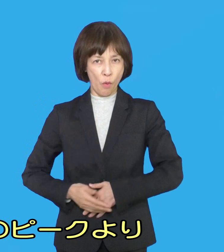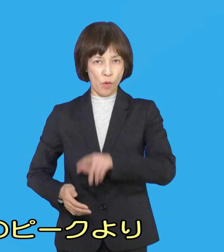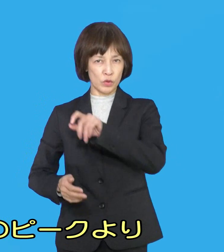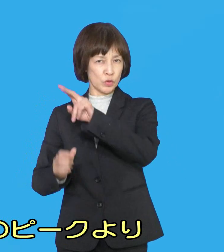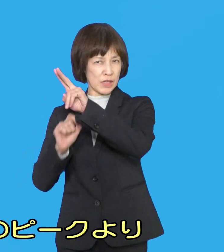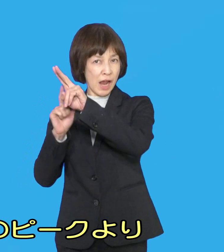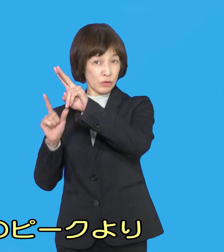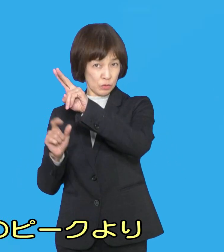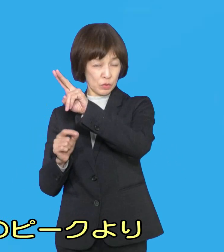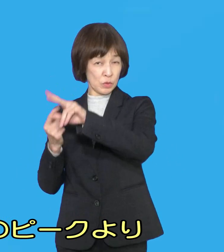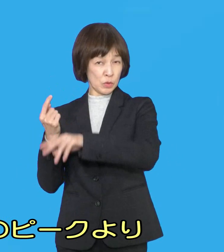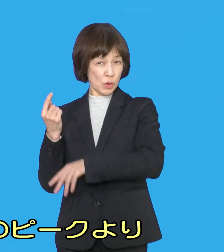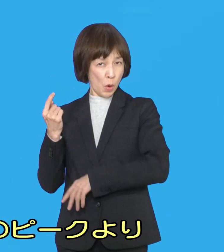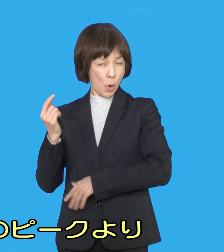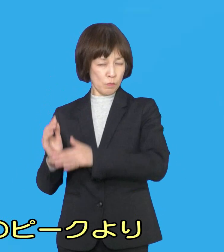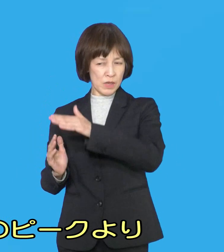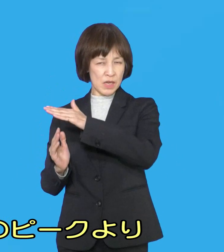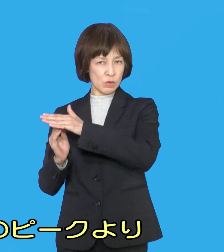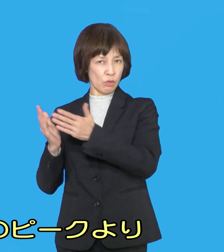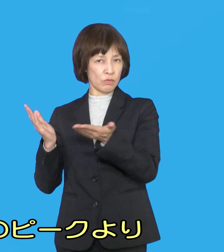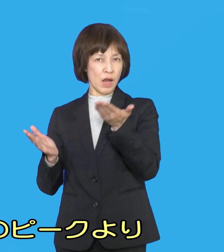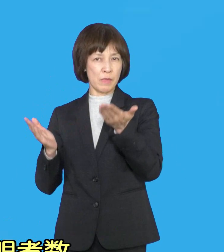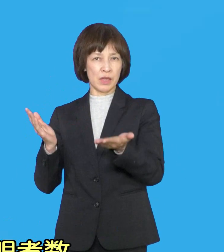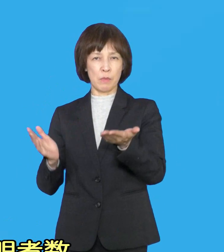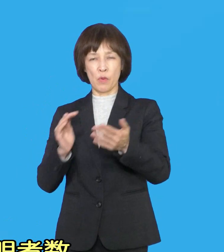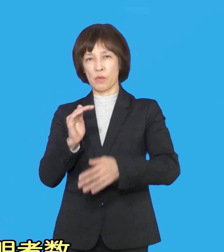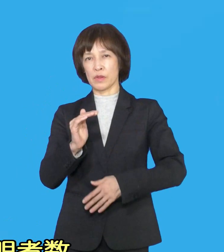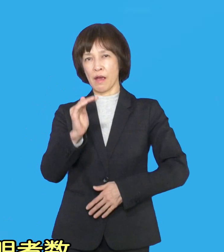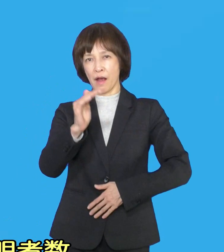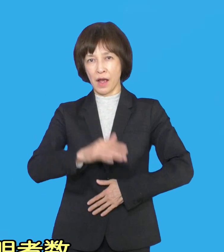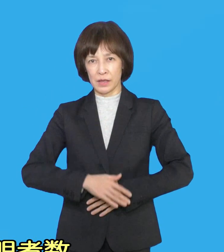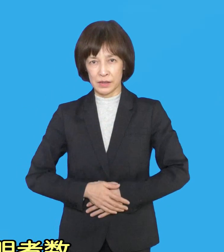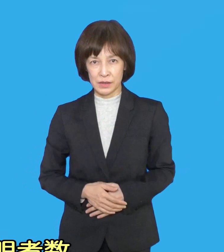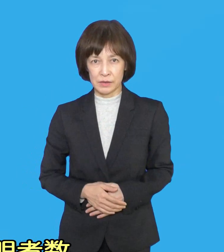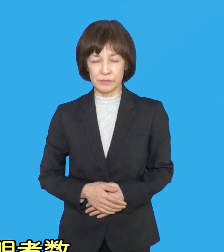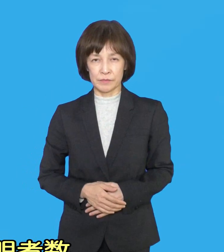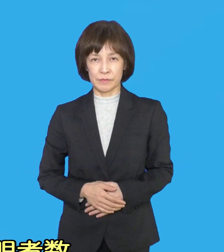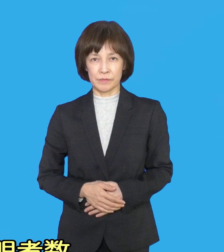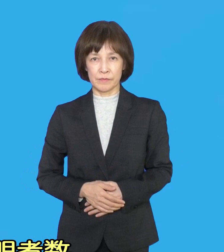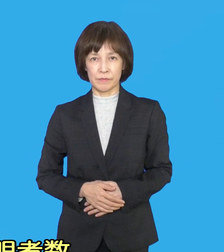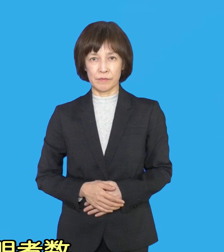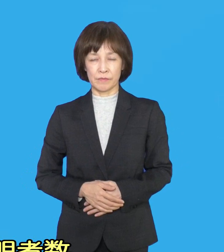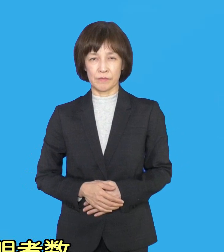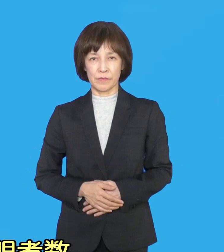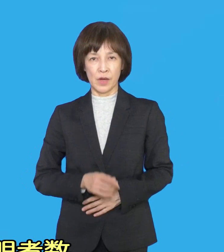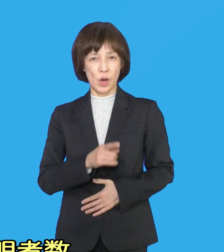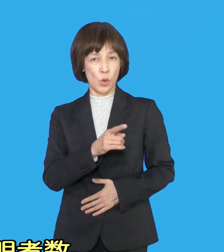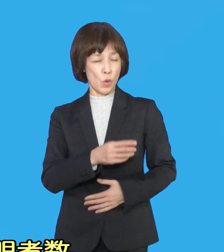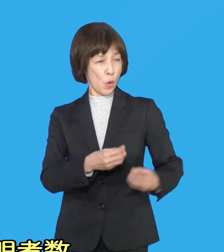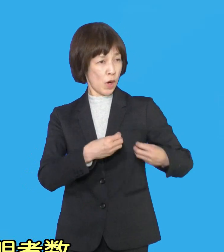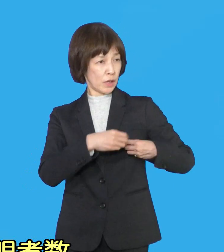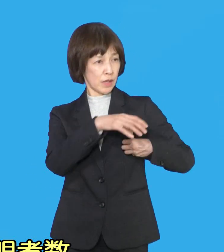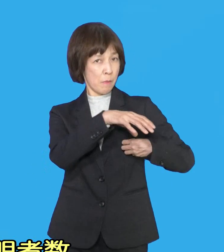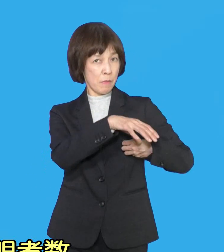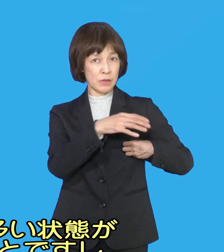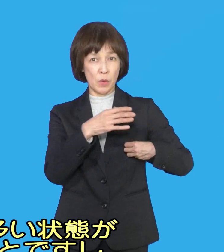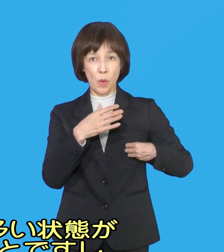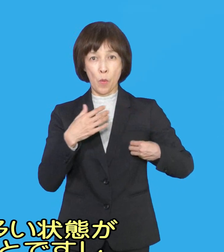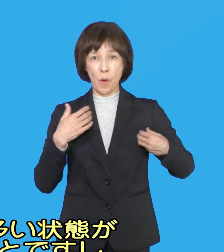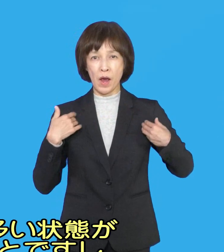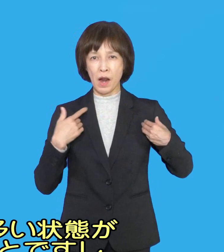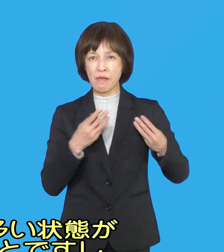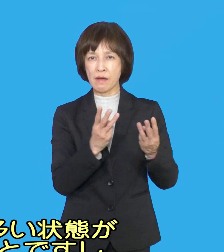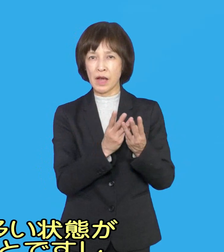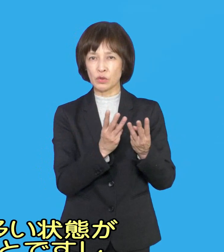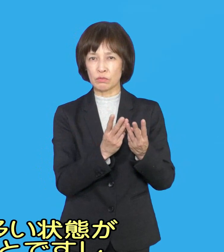の時のピークより高い水準にあります。引き続きこの感染経路不明者数、そして陽